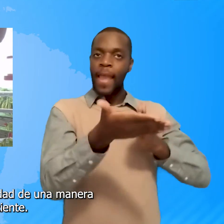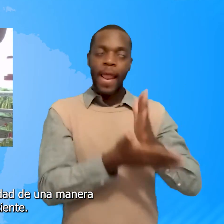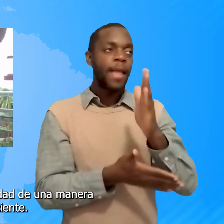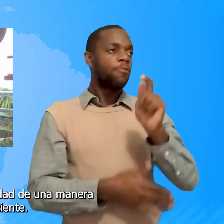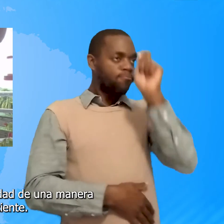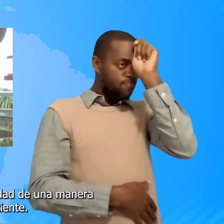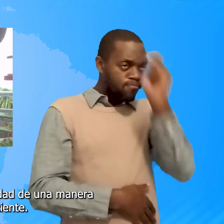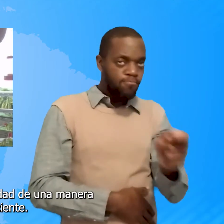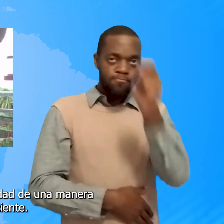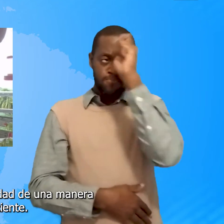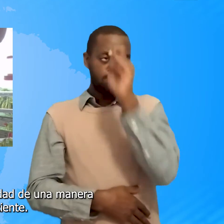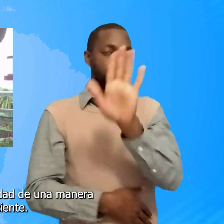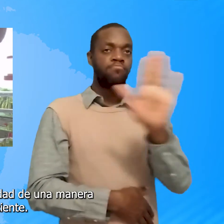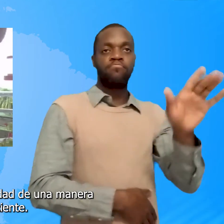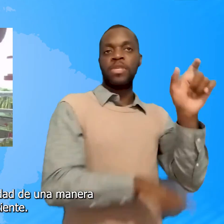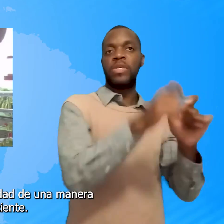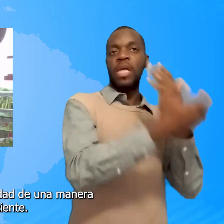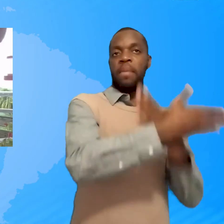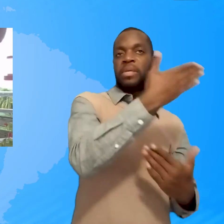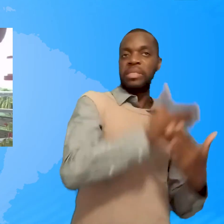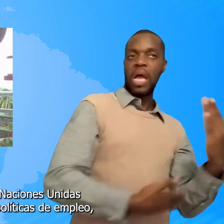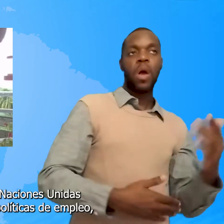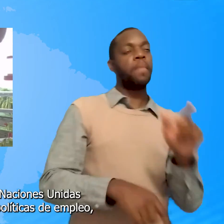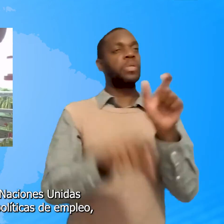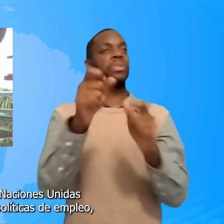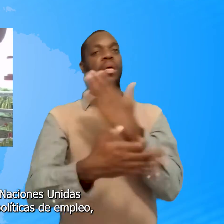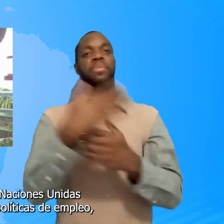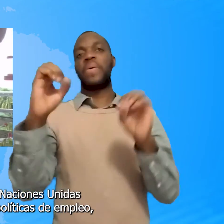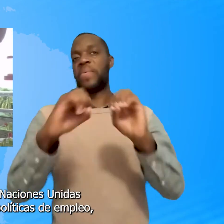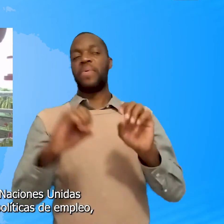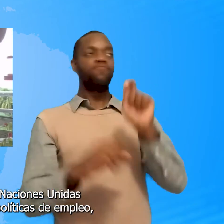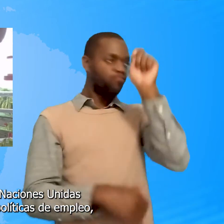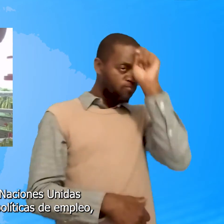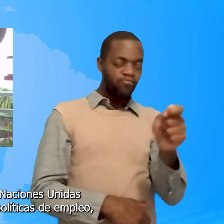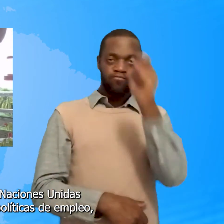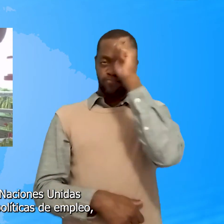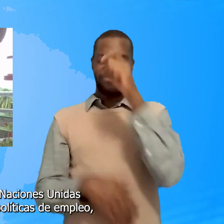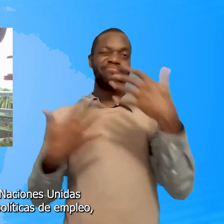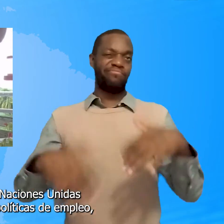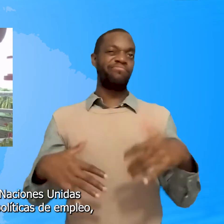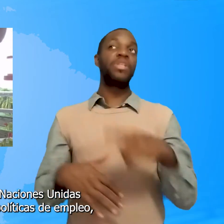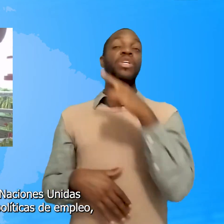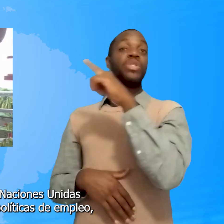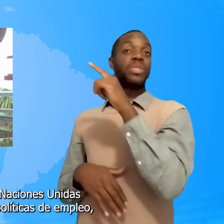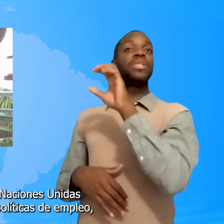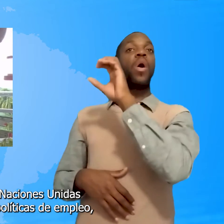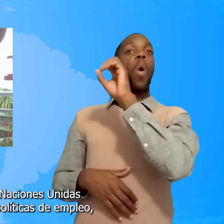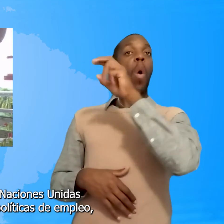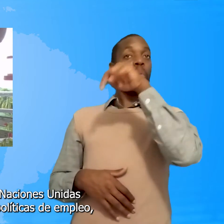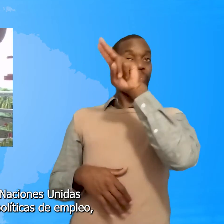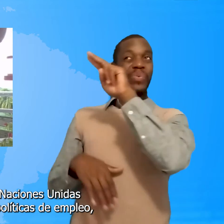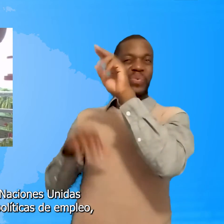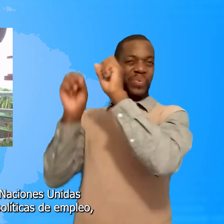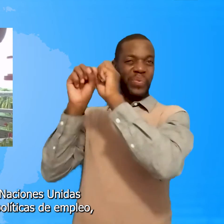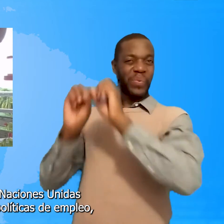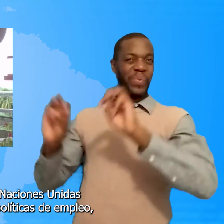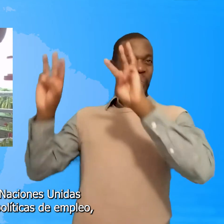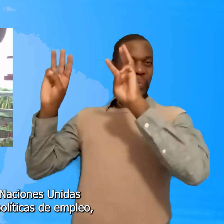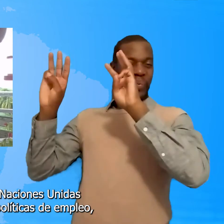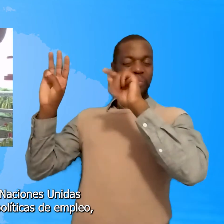sin discapacidad. Entonces, de una manera consciente, las agencias de Naciones Unidas han ajustado